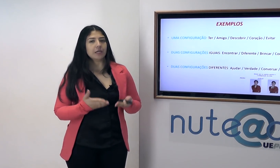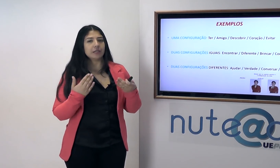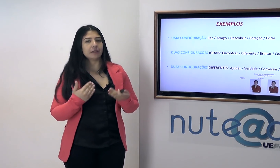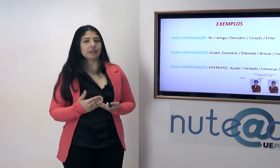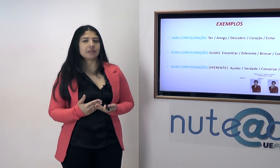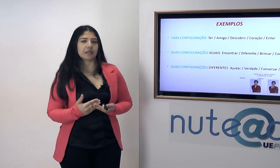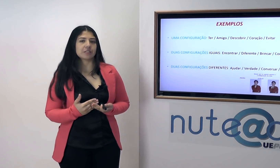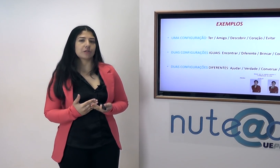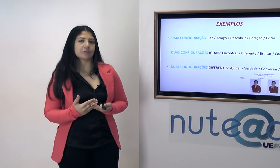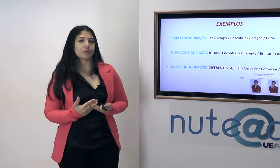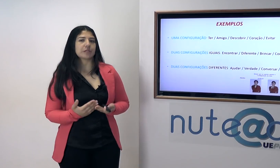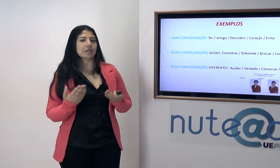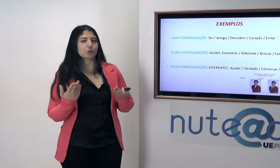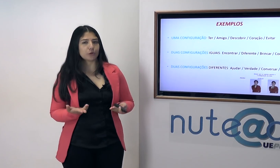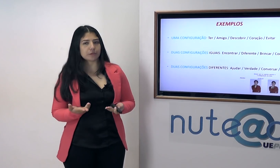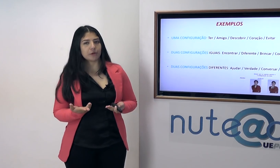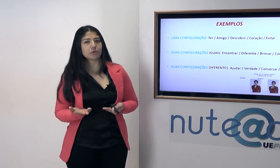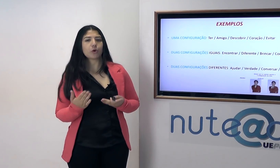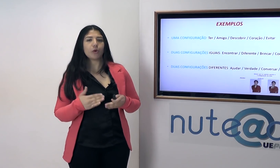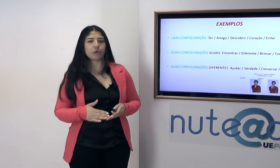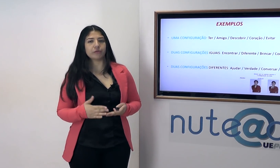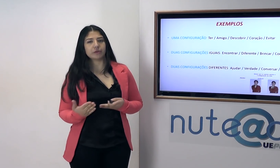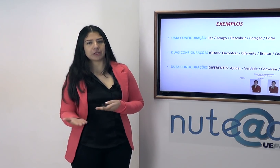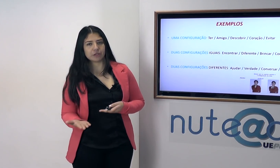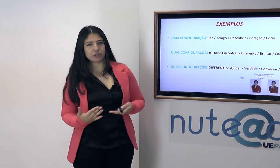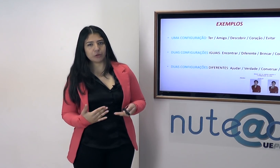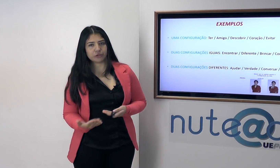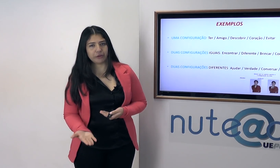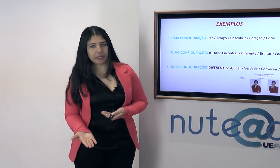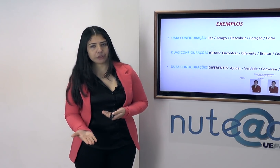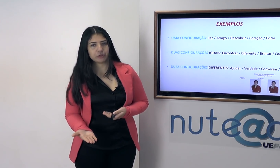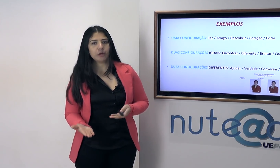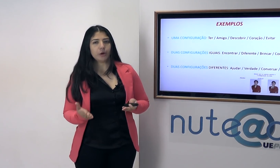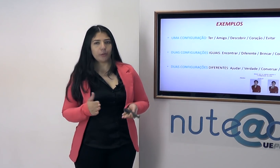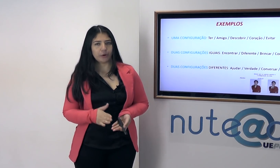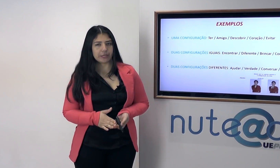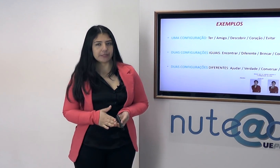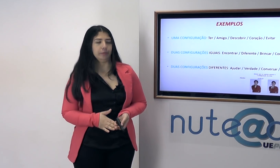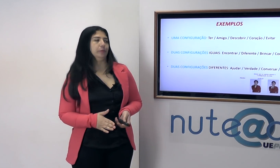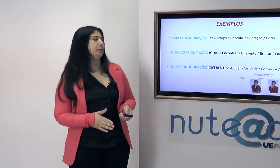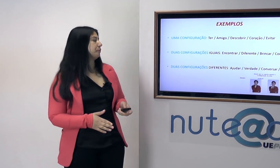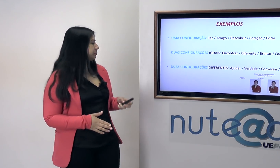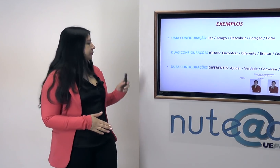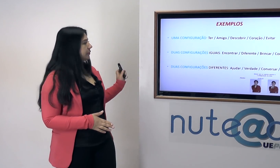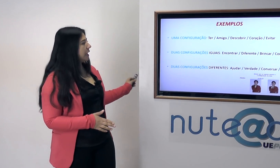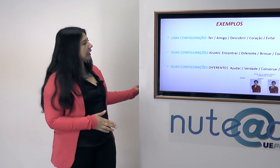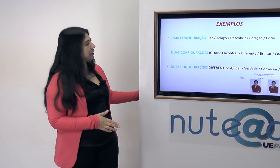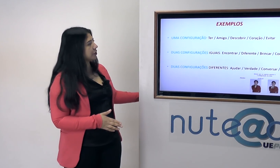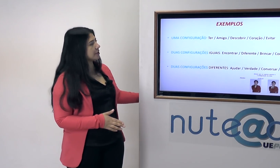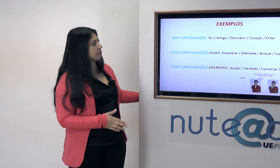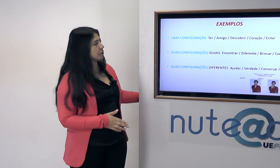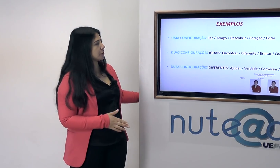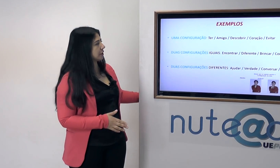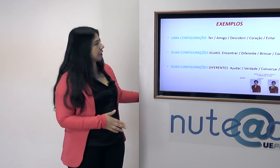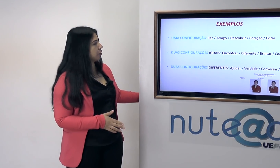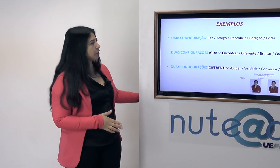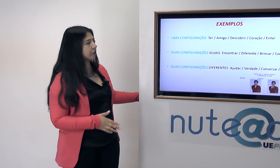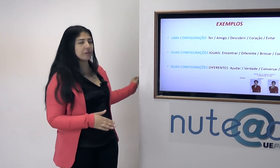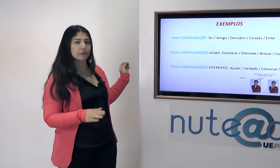E tem sinais que nós vamos usar as duas mãos com configurações de mão diferentes. Por exemplo, aqui nós temos o sinal que nós vamos